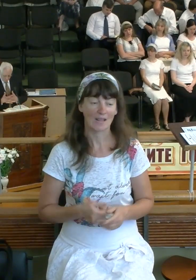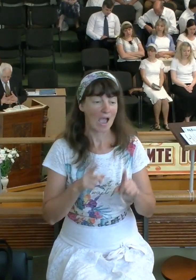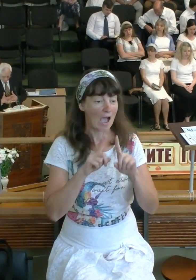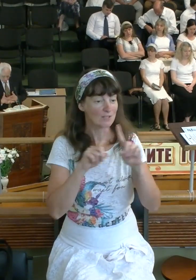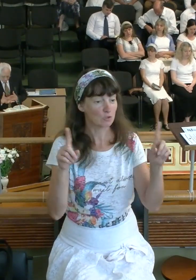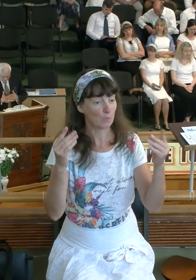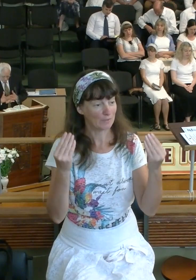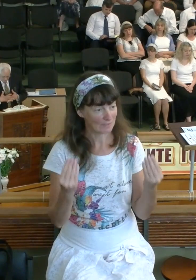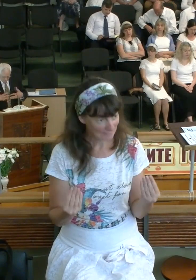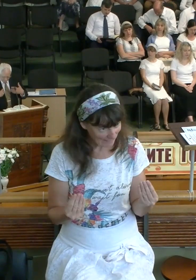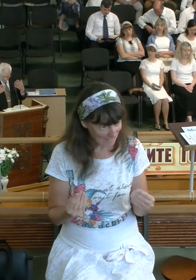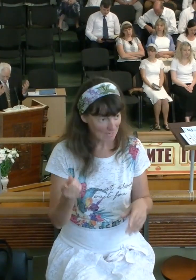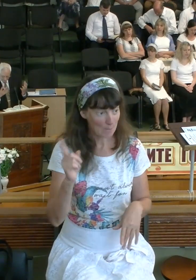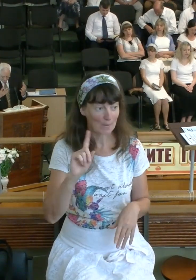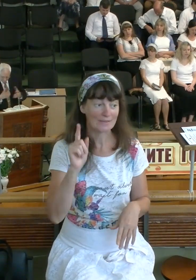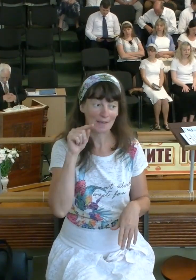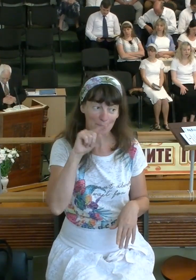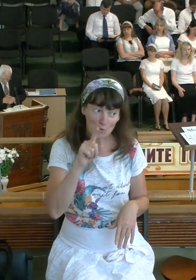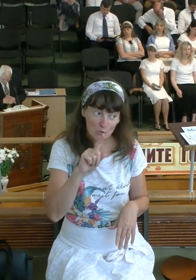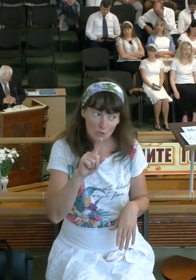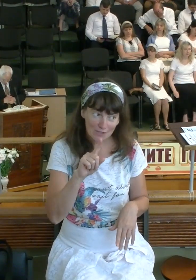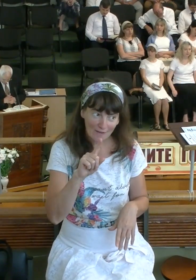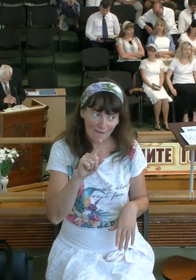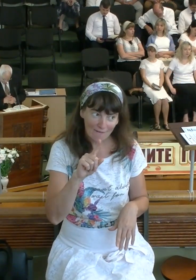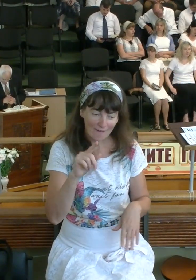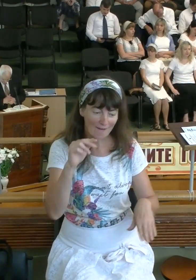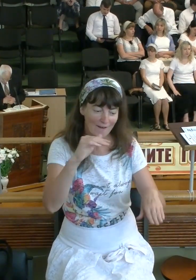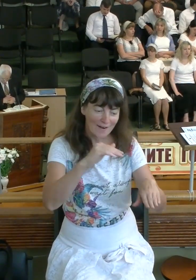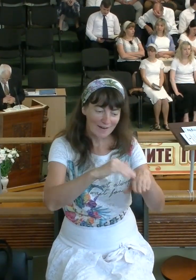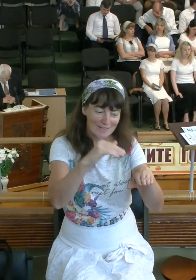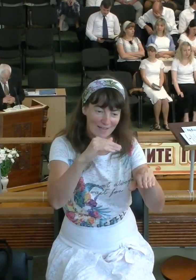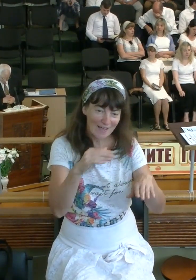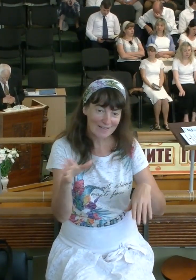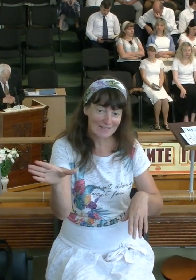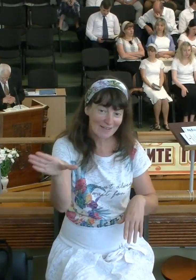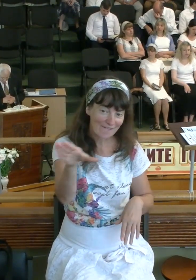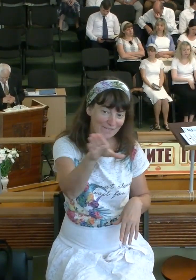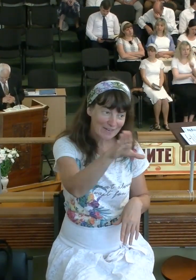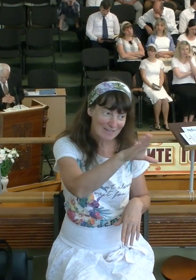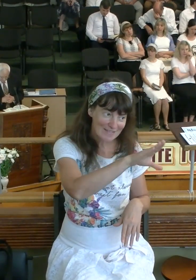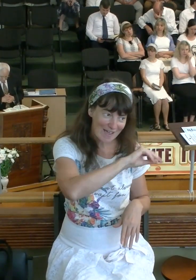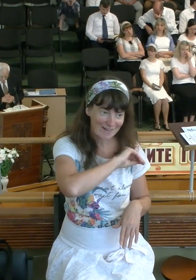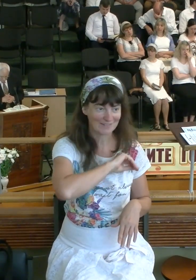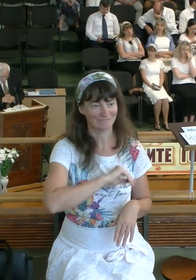Особенный день, потому что он касается всех нас.